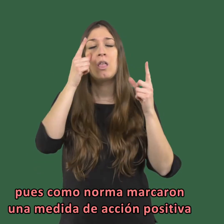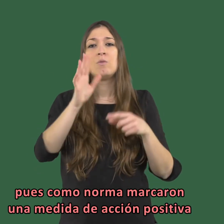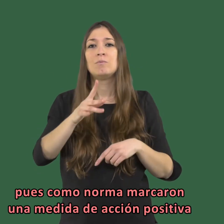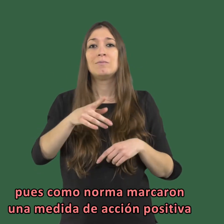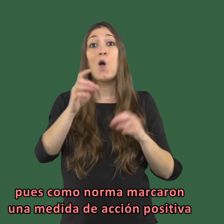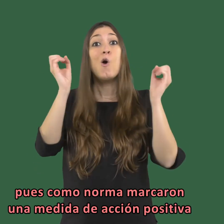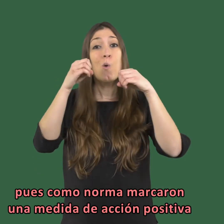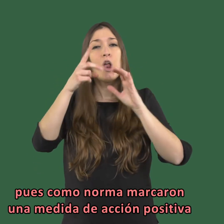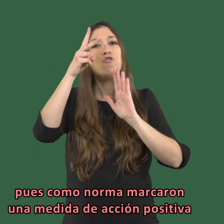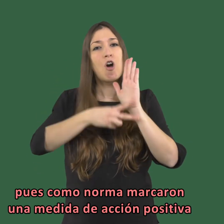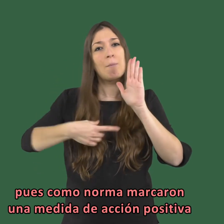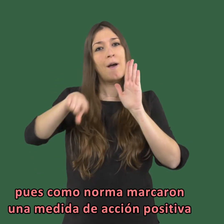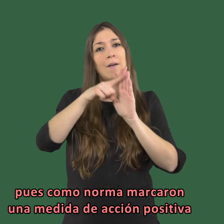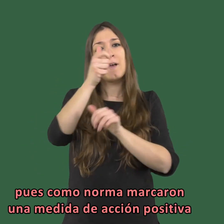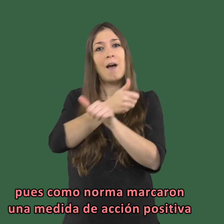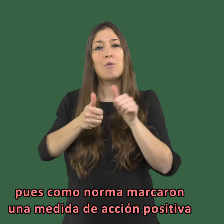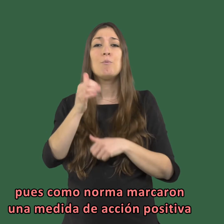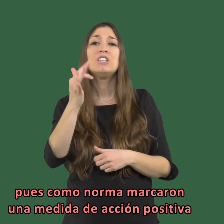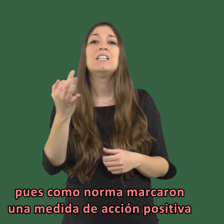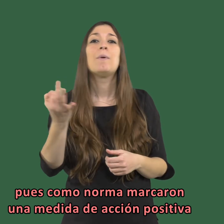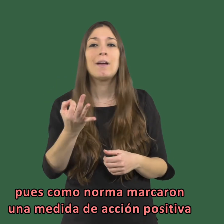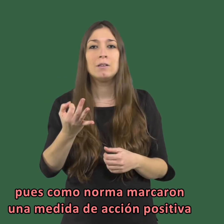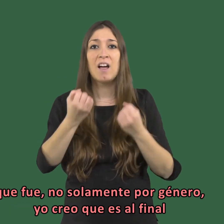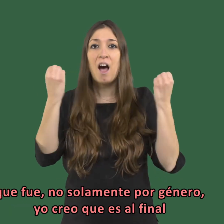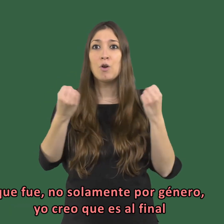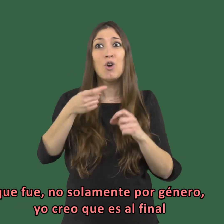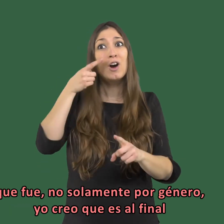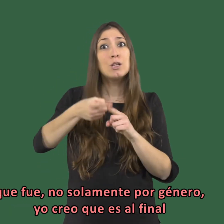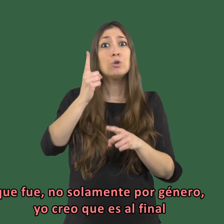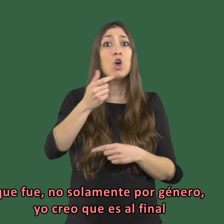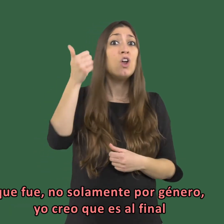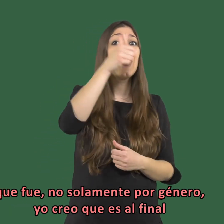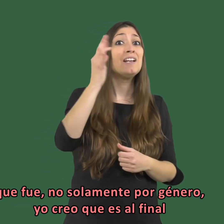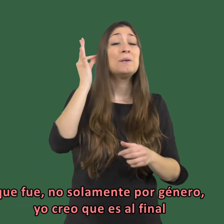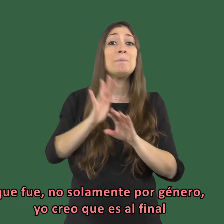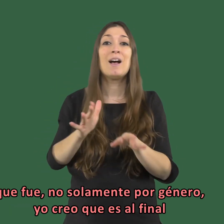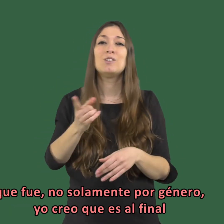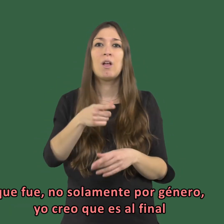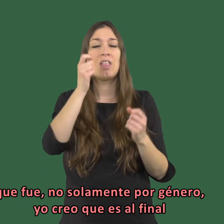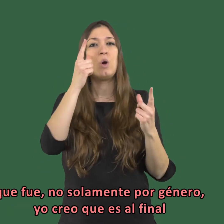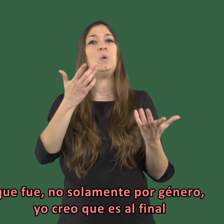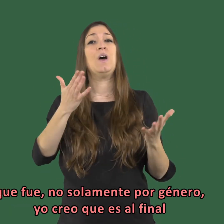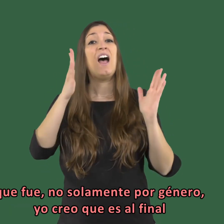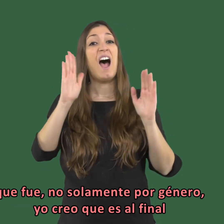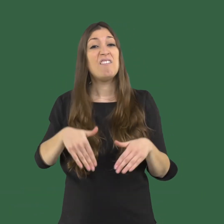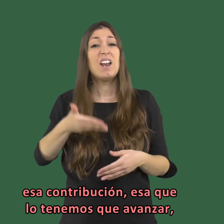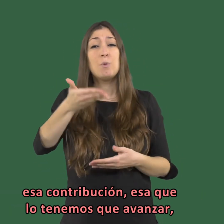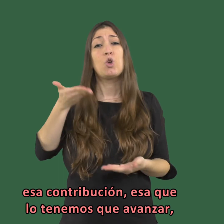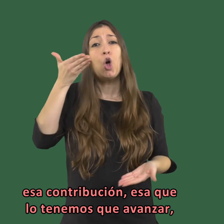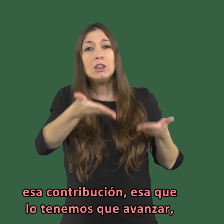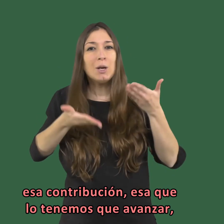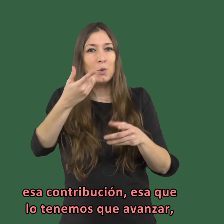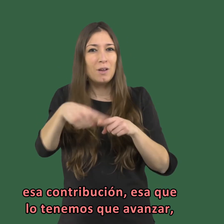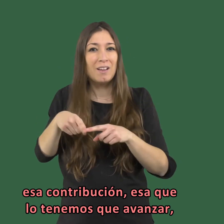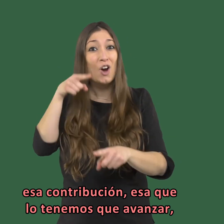como norma marcaron una medida de acción positiva que fue no solamente por género, ¿no? Sino yo creo que es al final esa contribución,